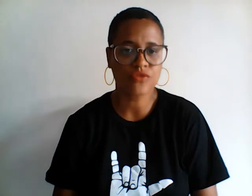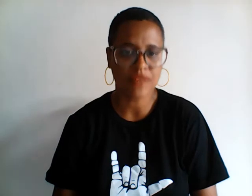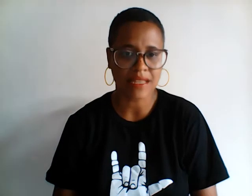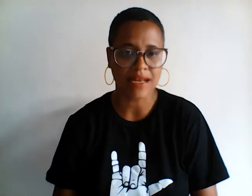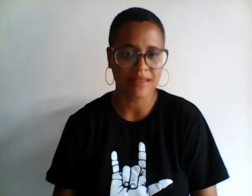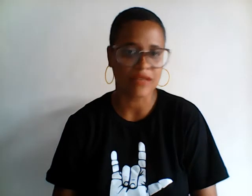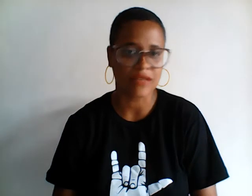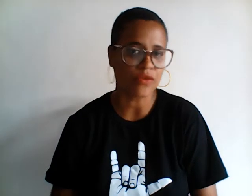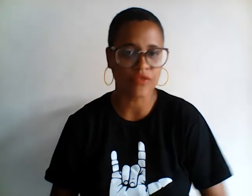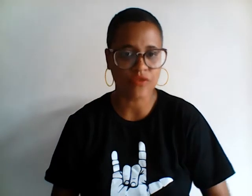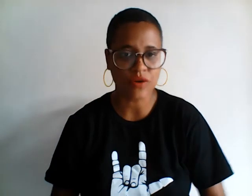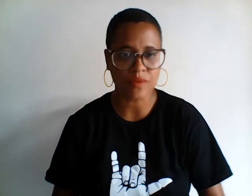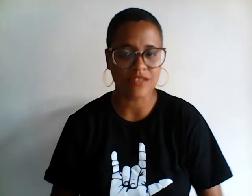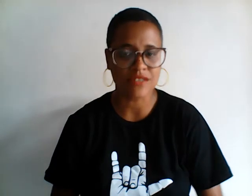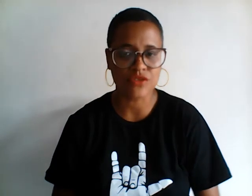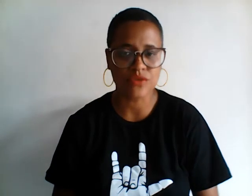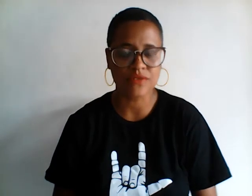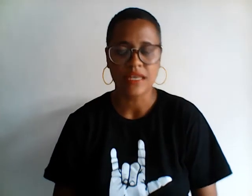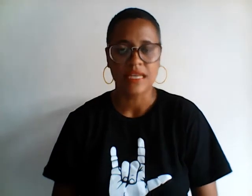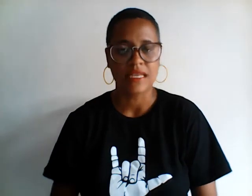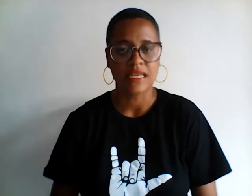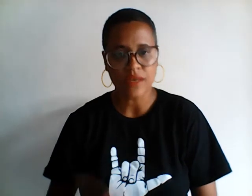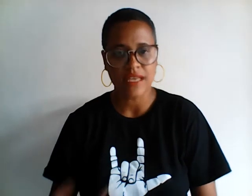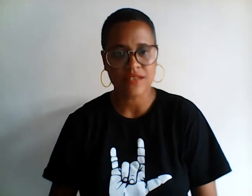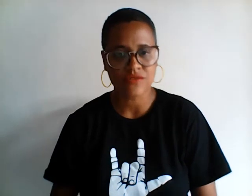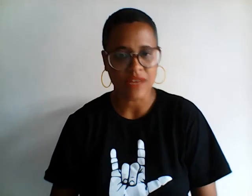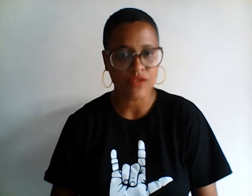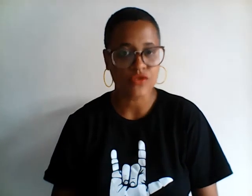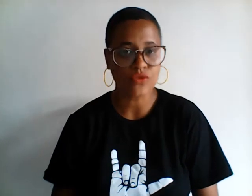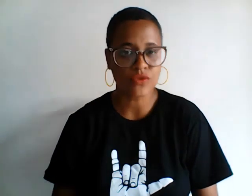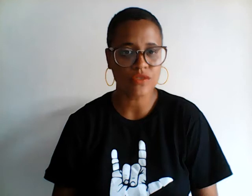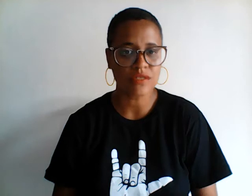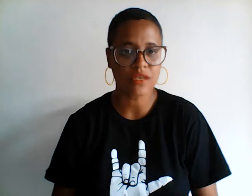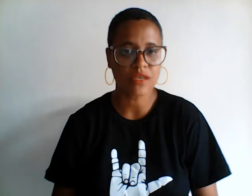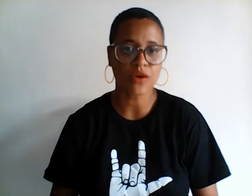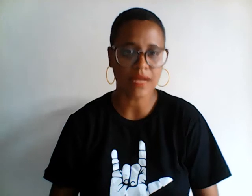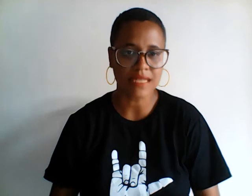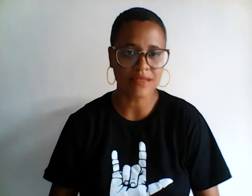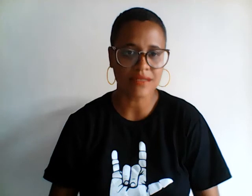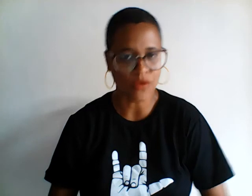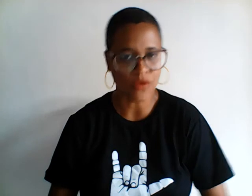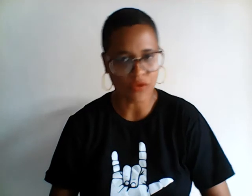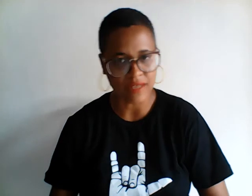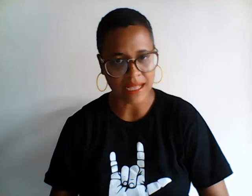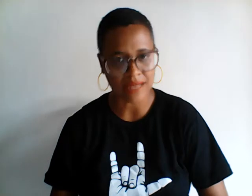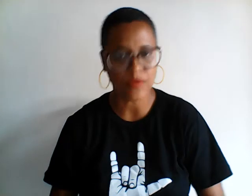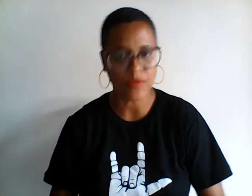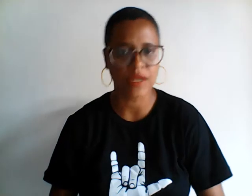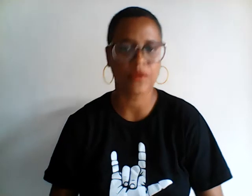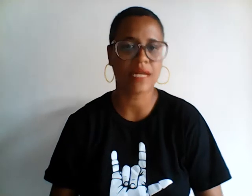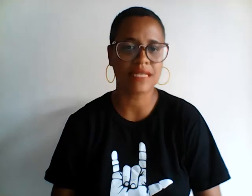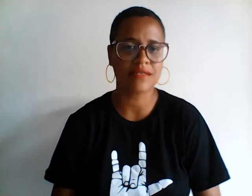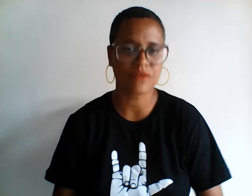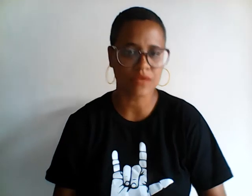falar, né? Eu convivo com a comunidade surda e conheço vários surdos que oralizam, não ouvem nada, porém oralizam,